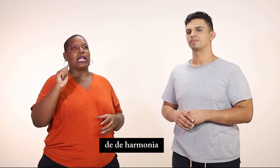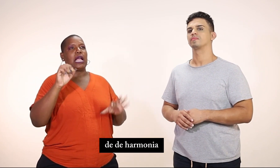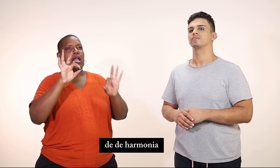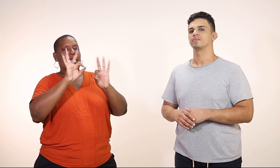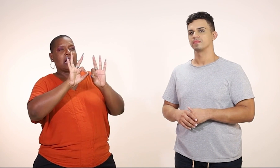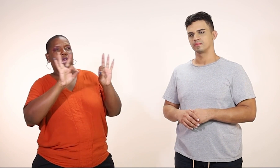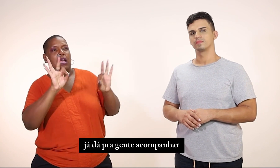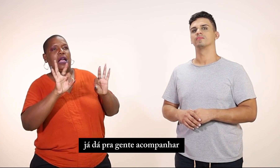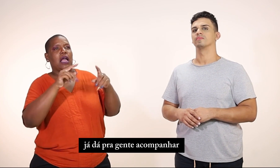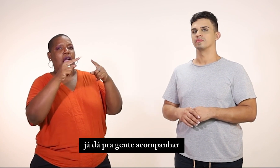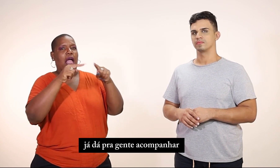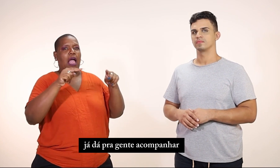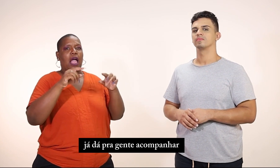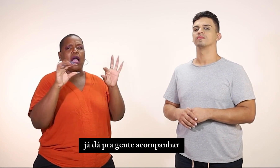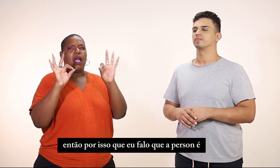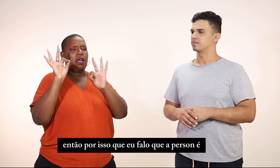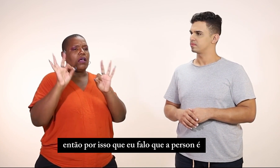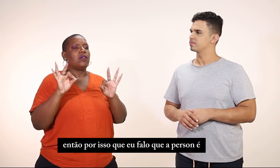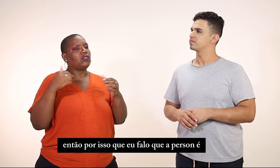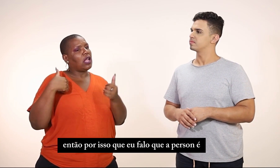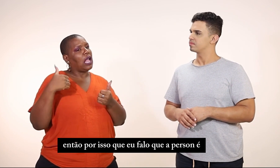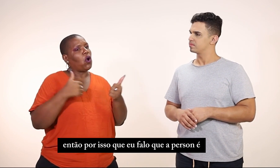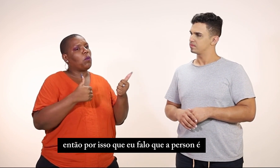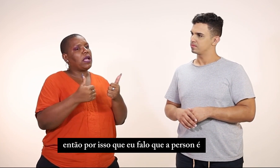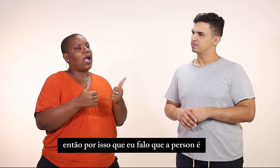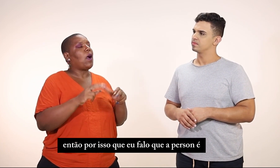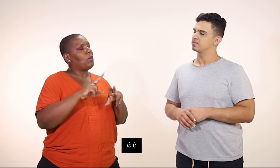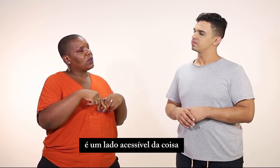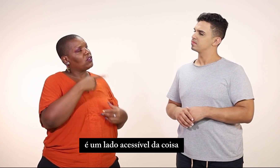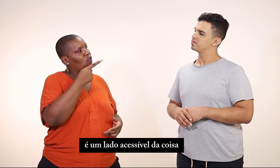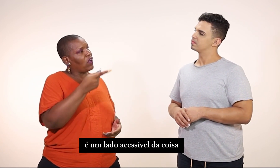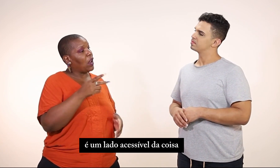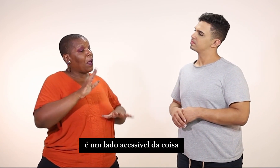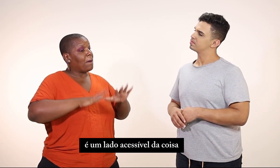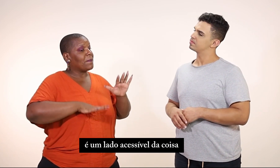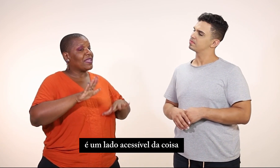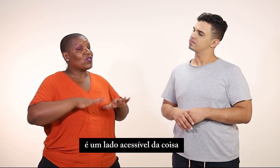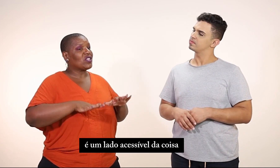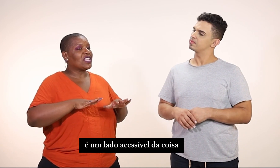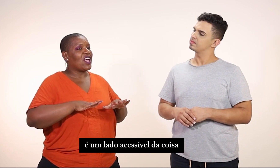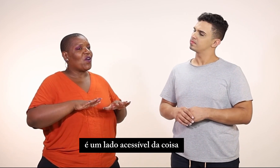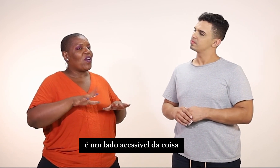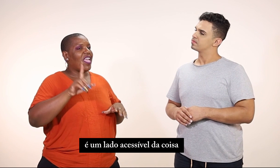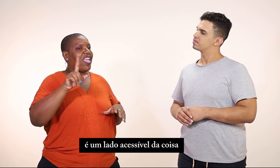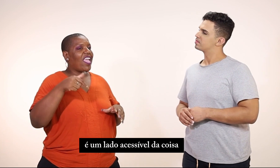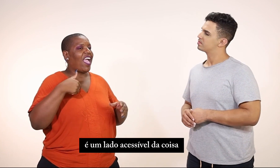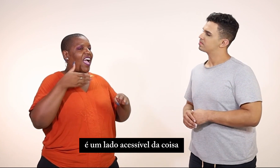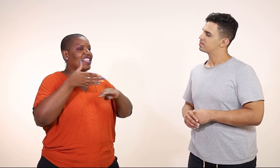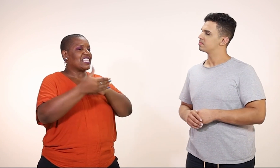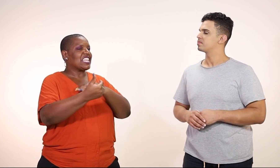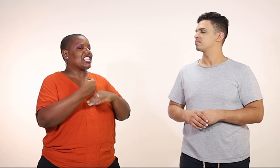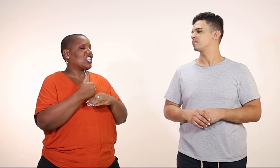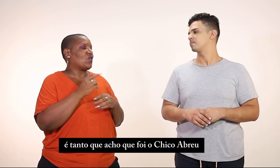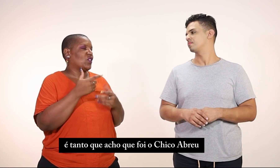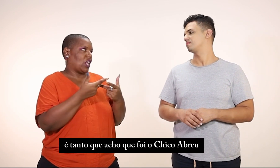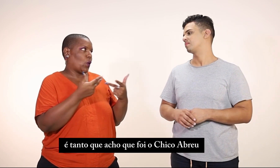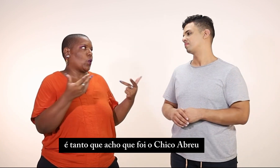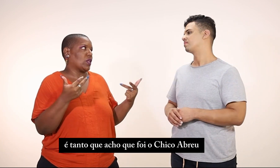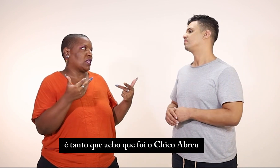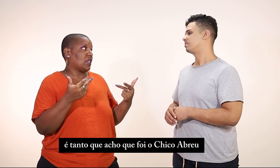harmonia, já dá pra gente acompanhar. Então, por isso que eu falo que a percussão é um lado acessível da coisa. É tanto que, eu acho